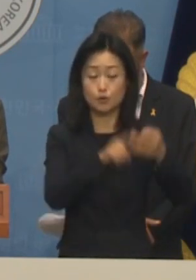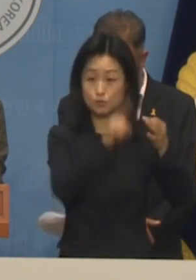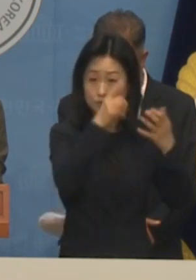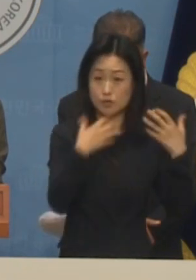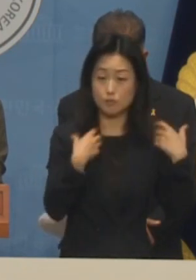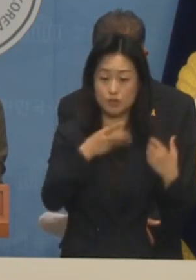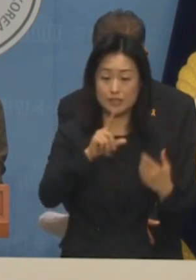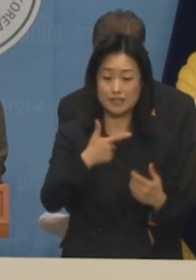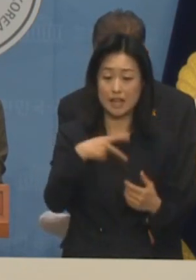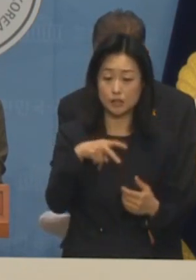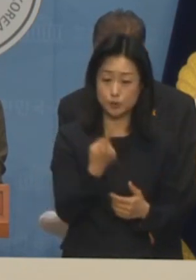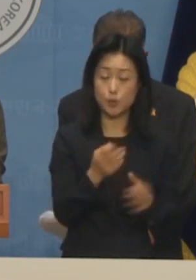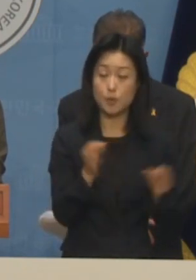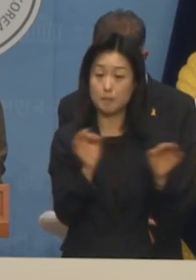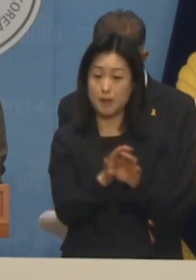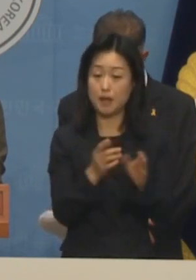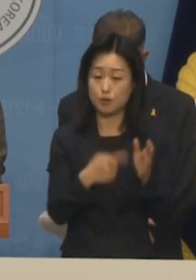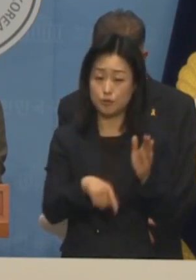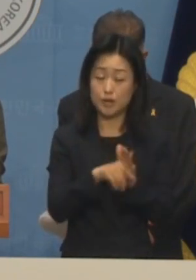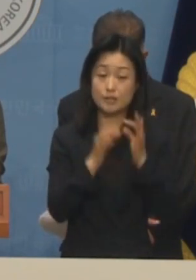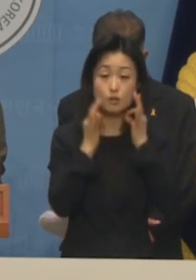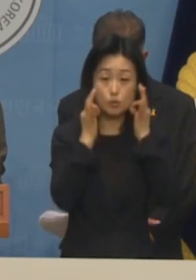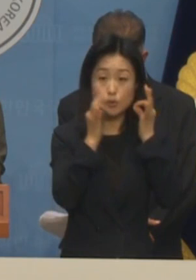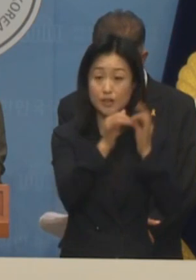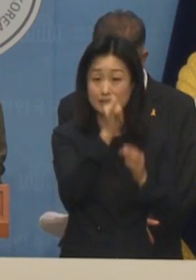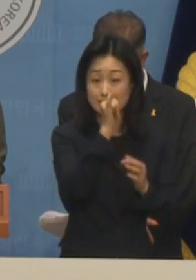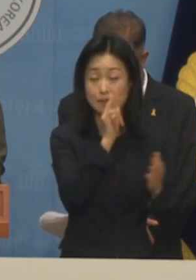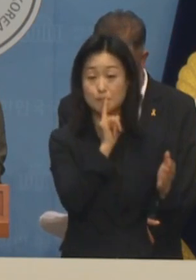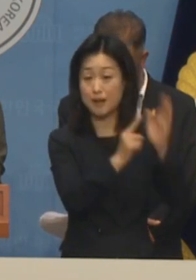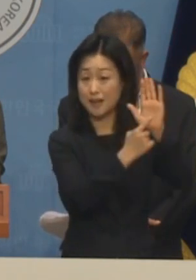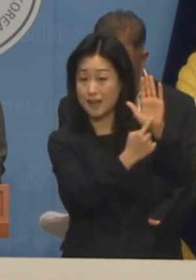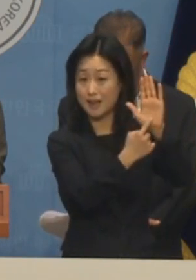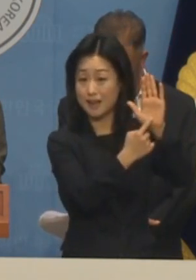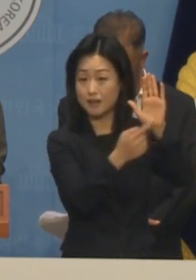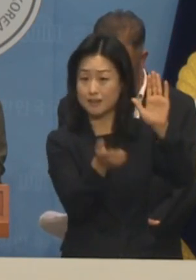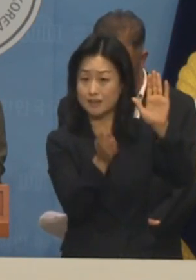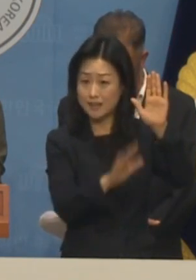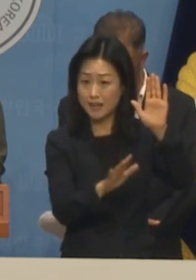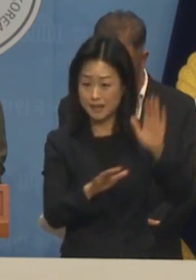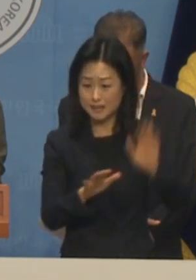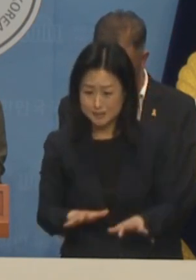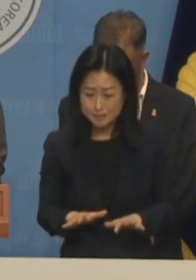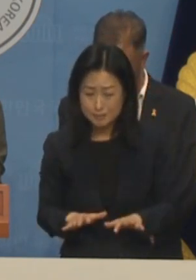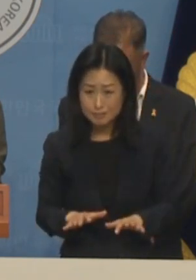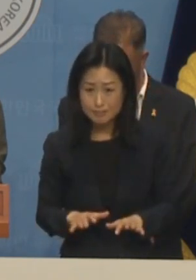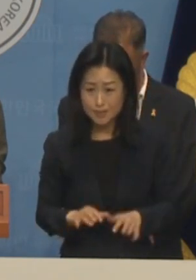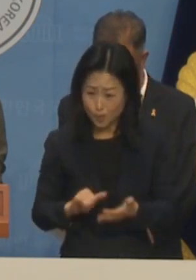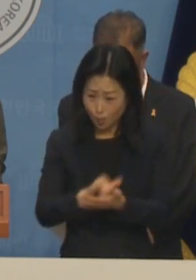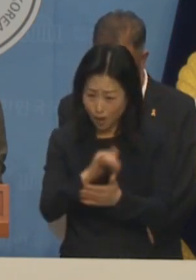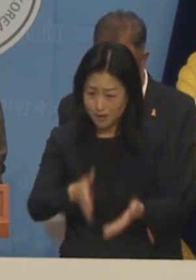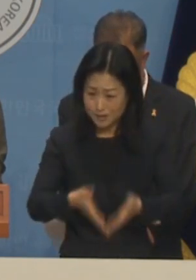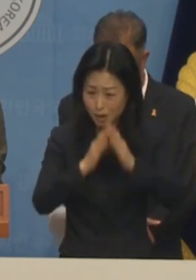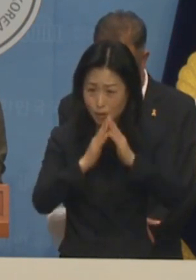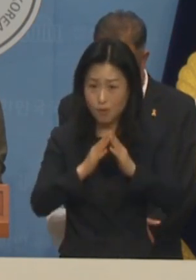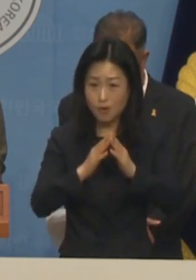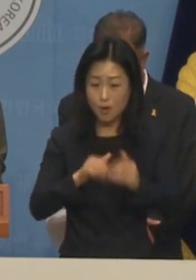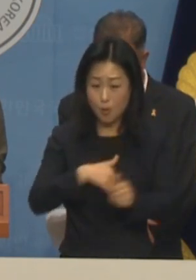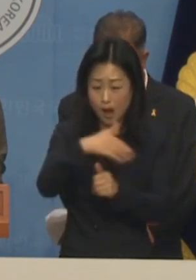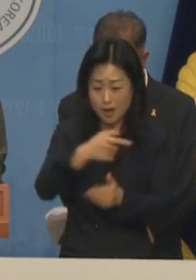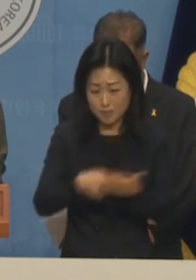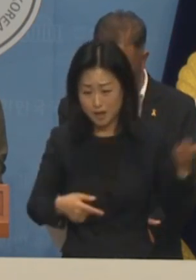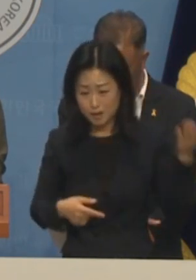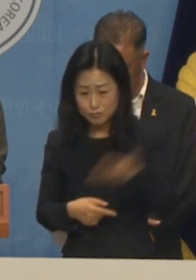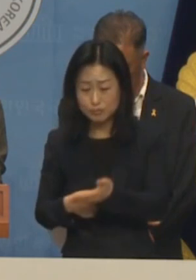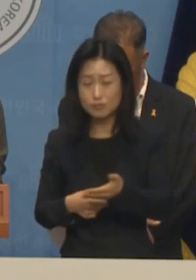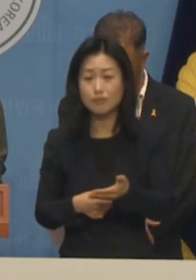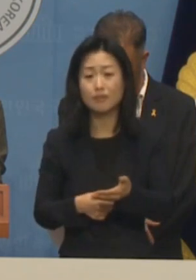탄소 중립을 실현하겠다고 외치고 있지만 이런 상황이라면 공허한 메아리일 뿐이다. 넷째,